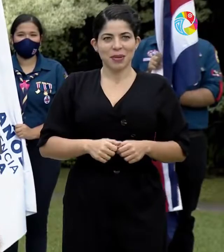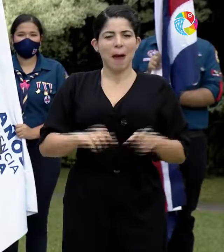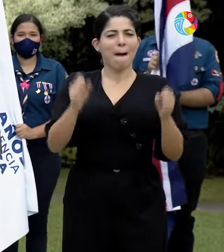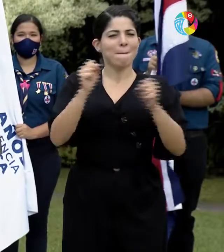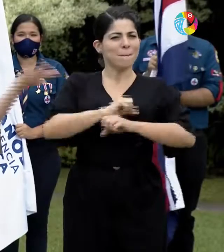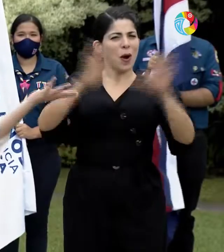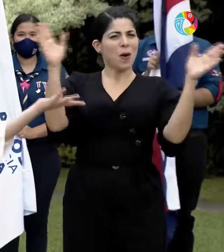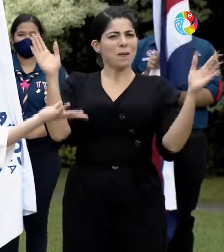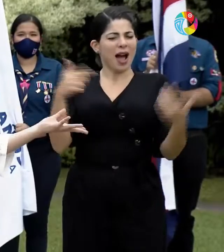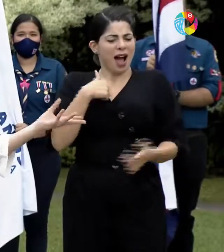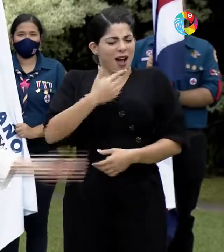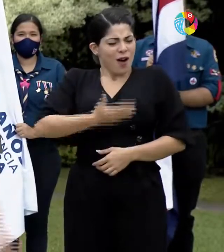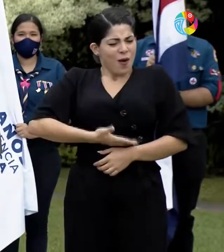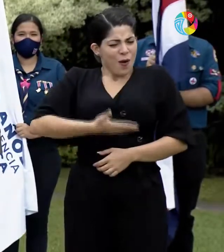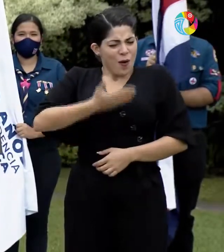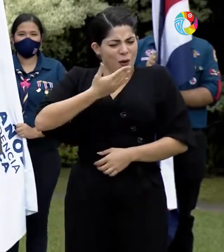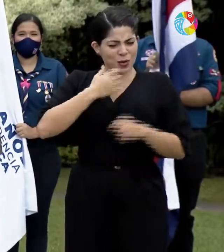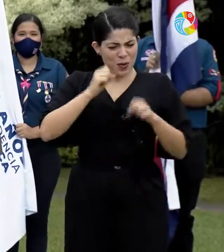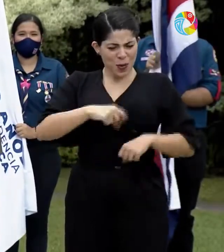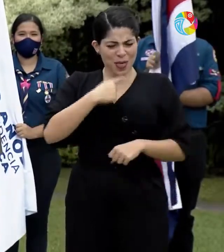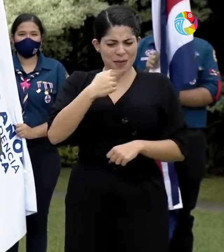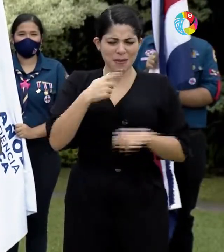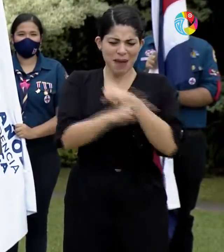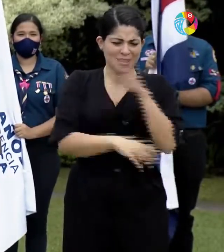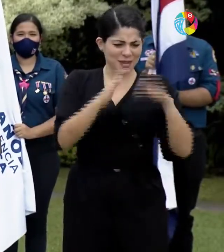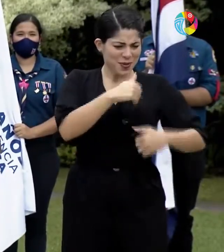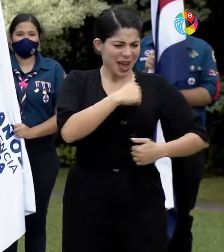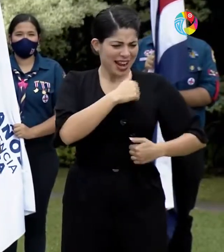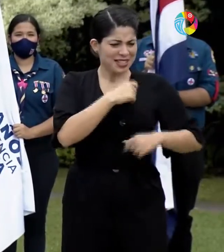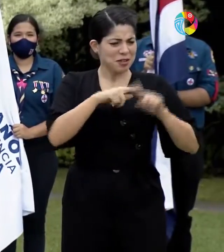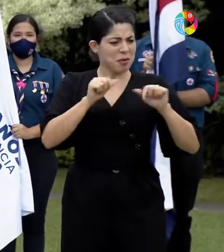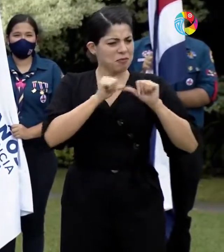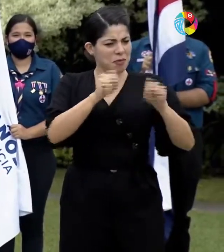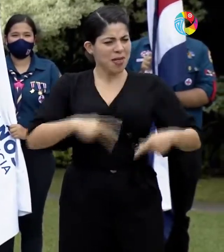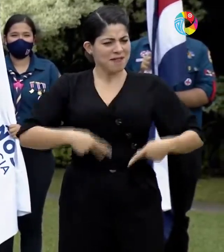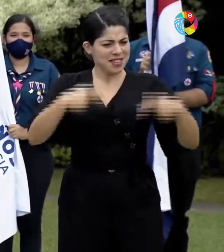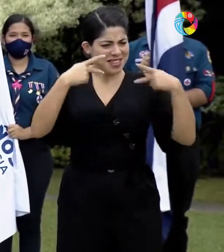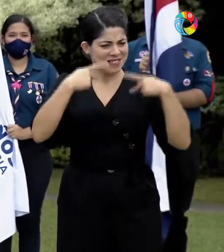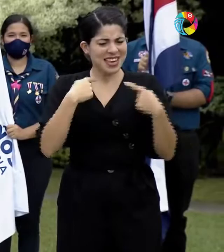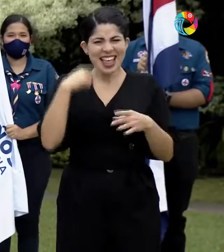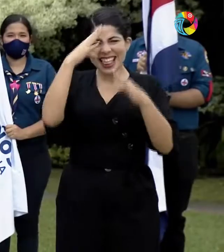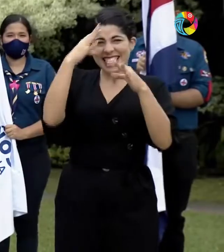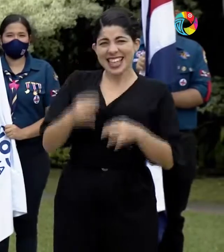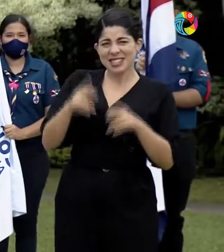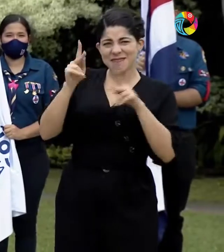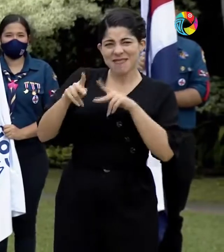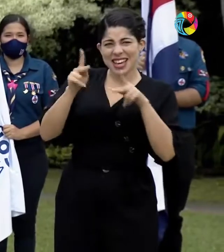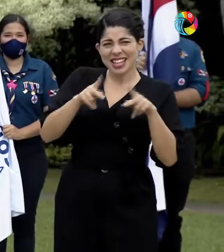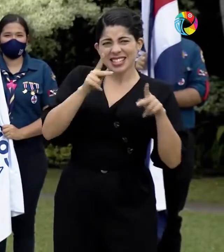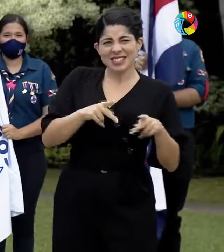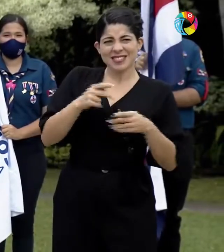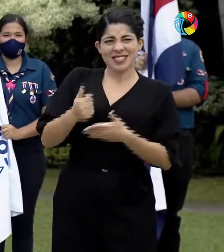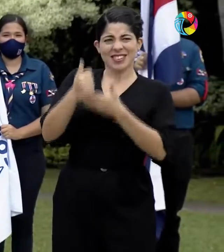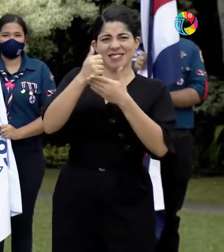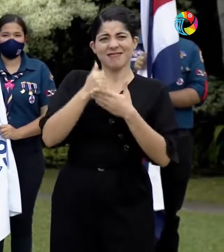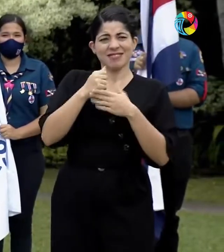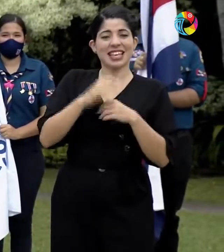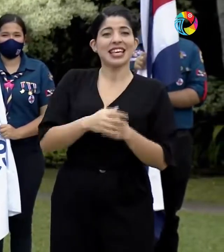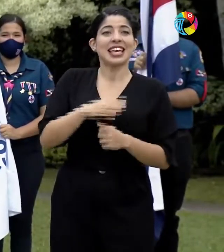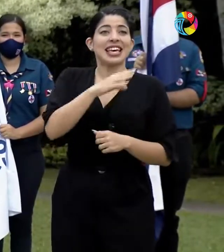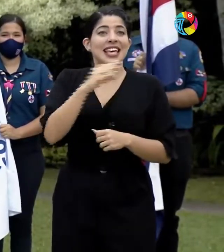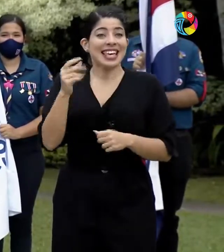¡Bomba! ¡Qué orgullo poderles decir que en mi país sin ejército podemos vivir! Que fue decisión de valientes que en el 48 se adoptó y